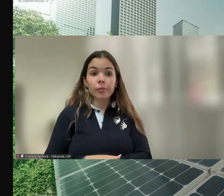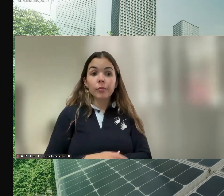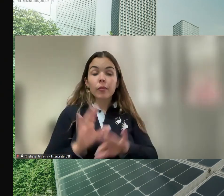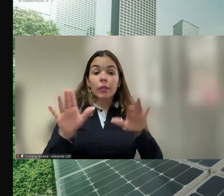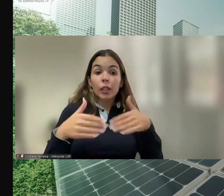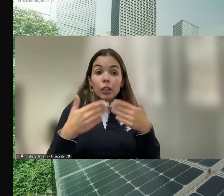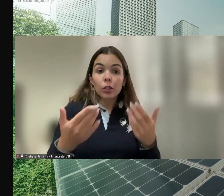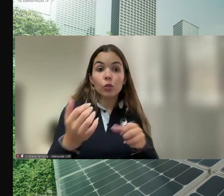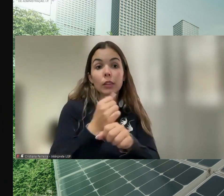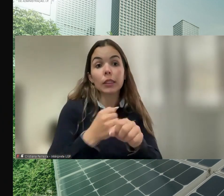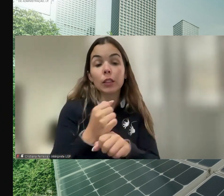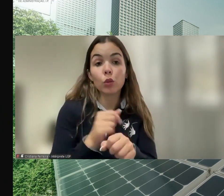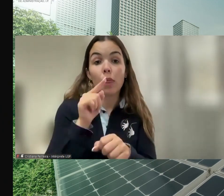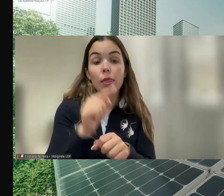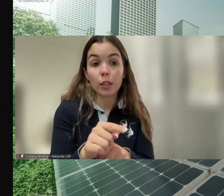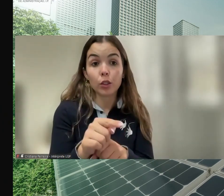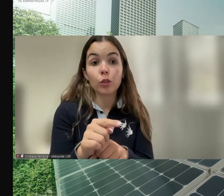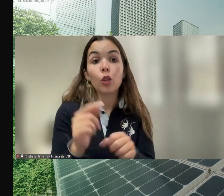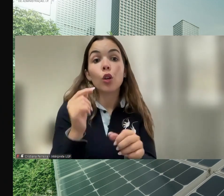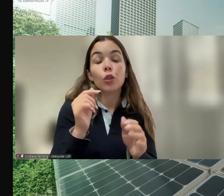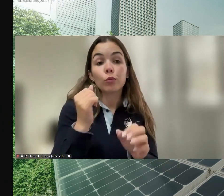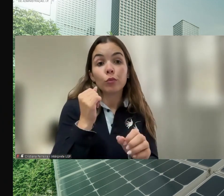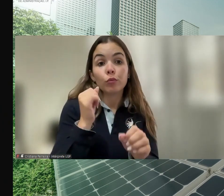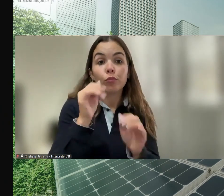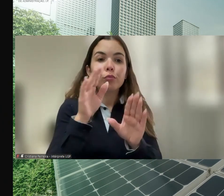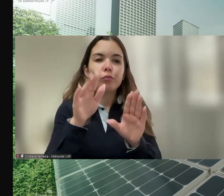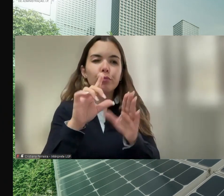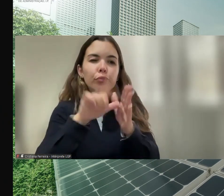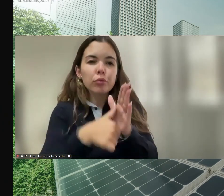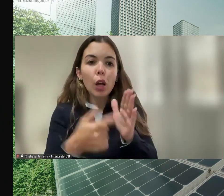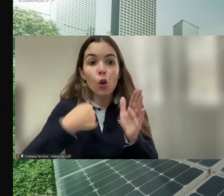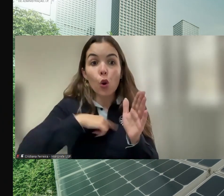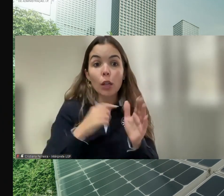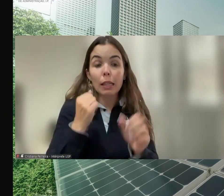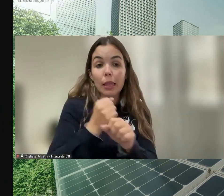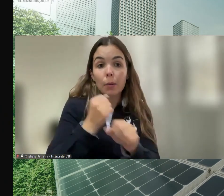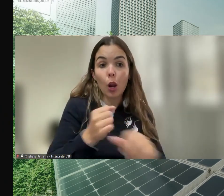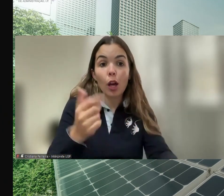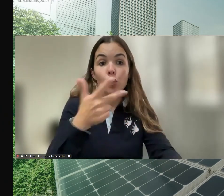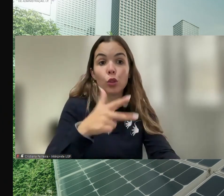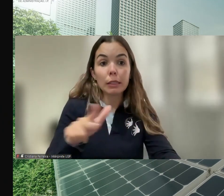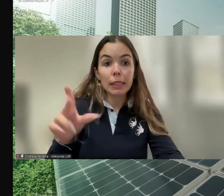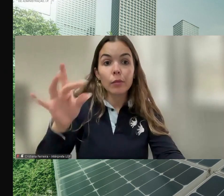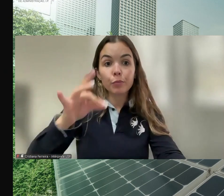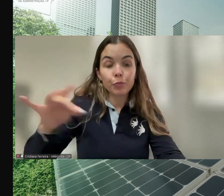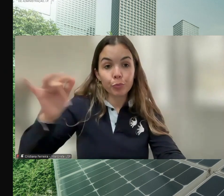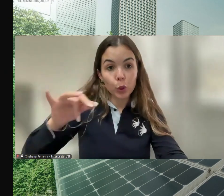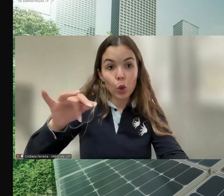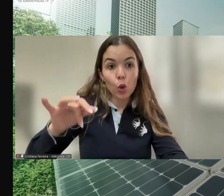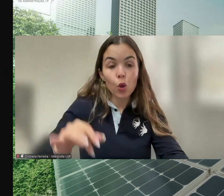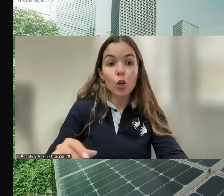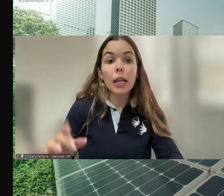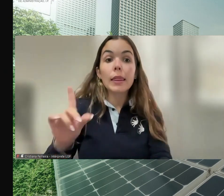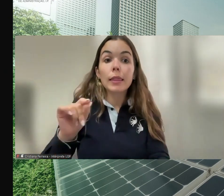contexto deste projeto estamos a trabalhar com 100 regiões europeias para promover a sua resiliência climática